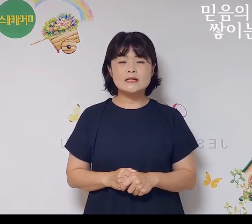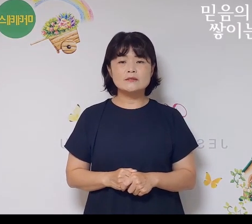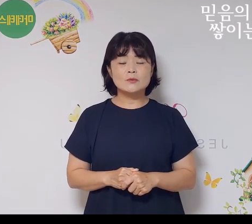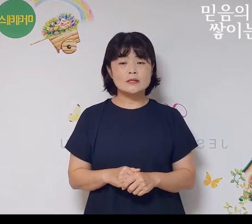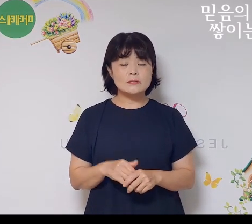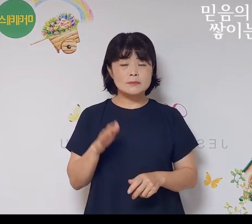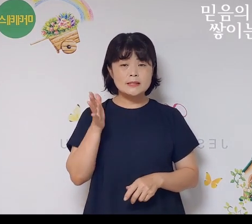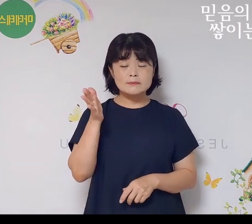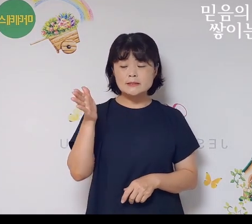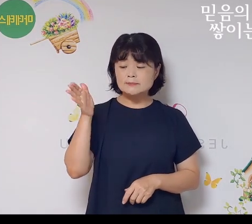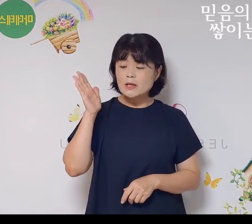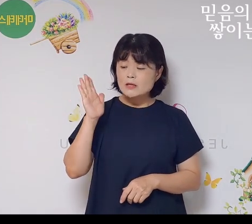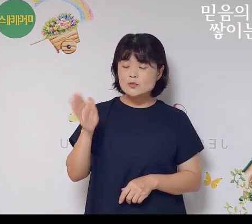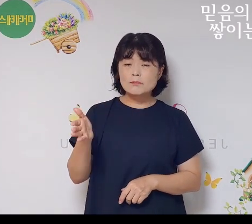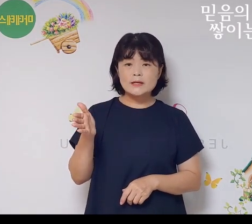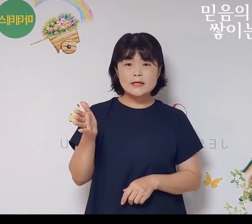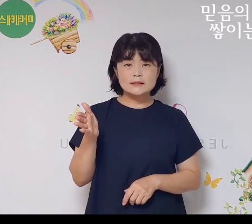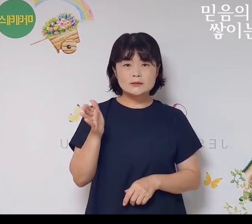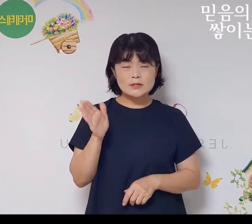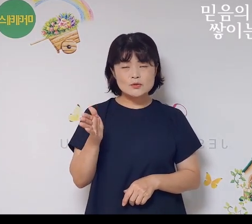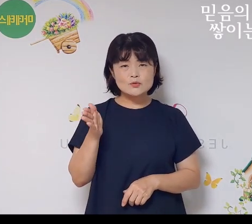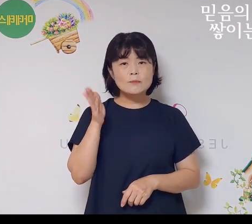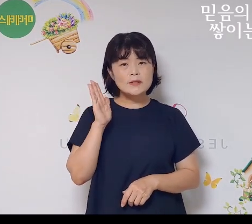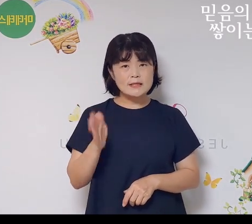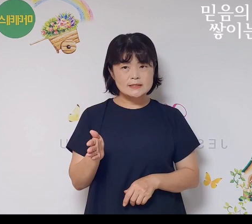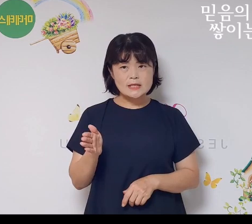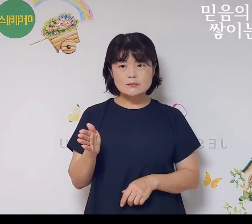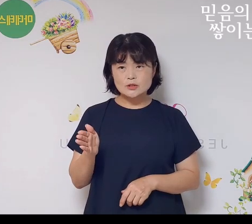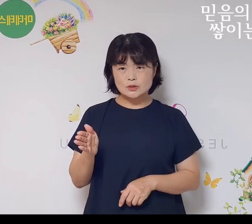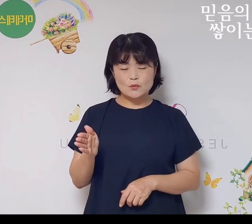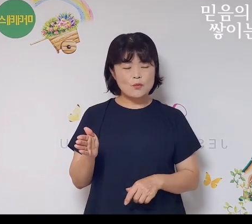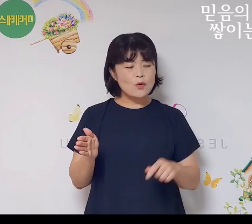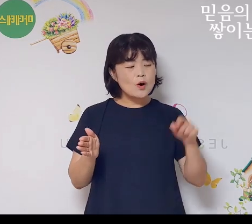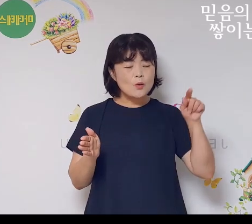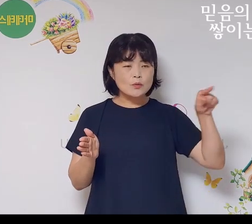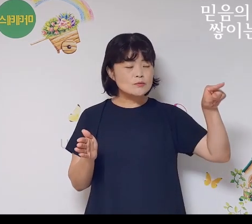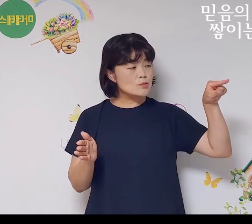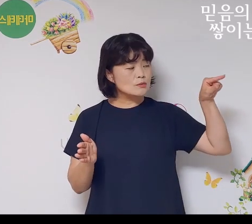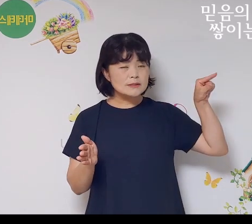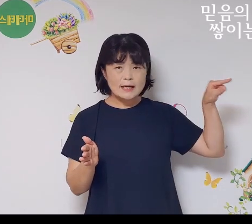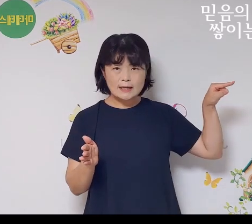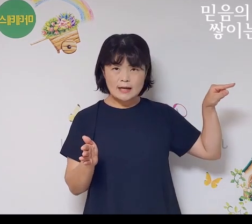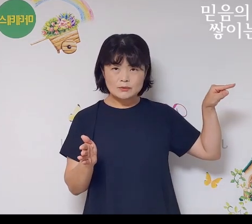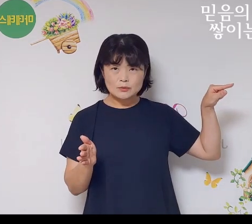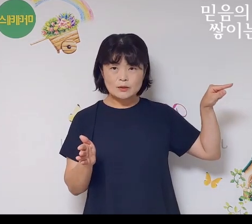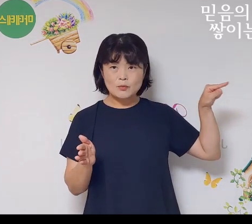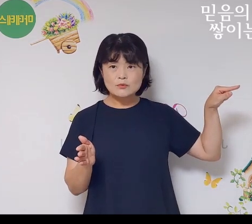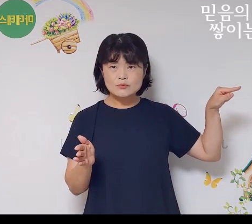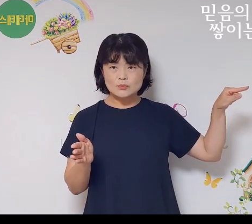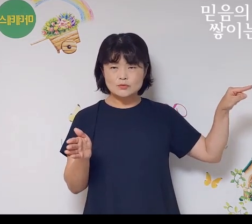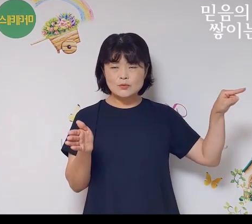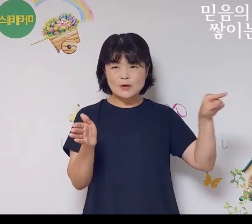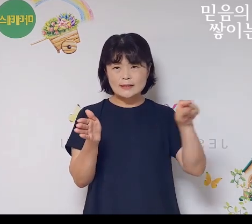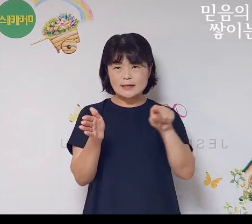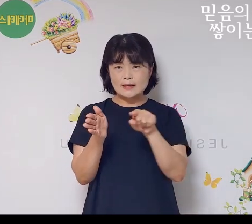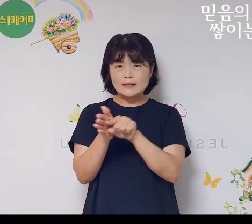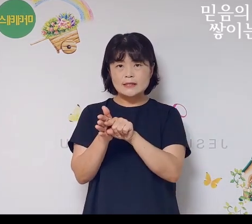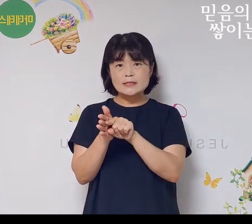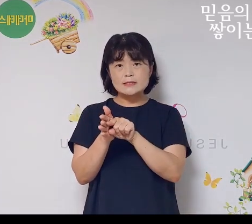쌓이는 교회에 대해서 믿음은 왼손 손바닥을 세우시고 오른손은 약간 이렇게 모은 손으로 갖다가 대시는